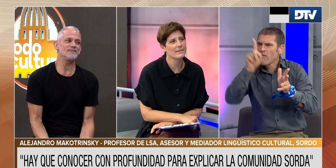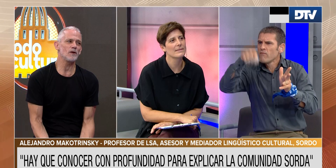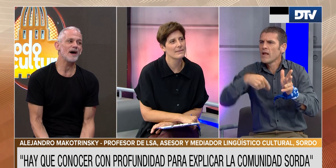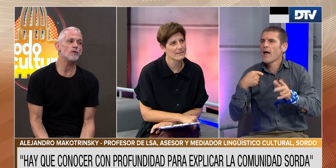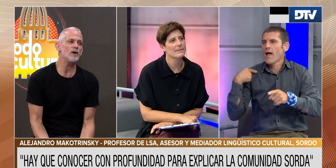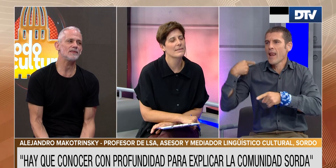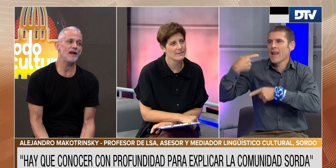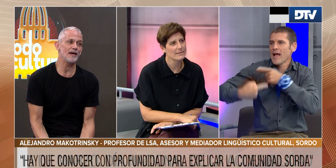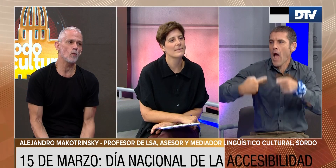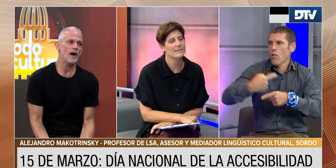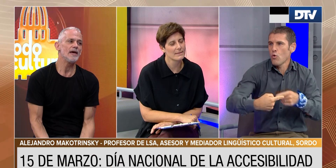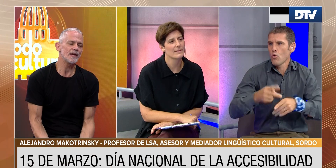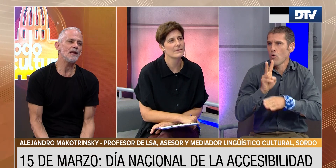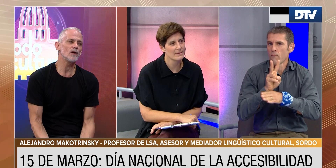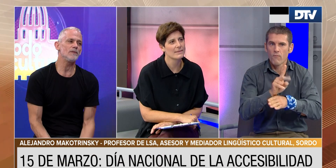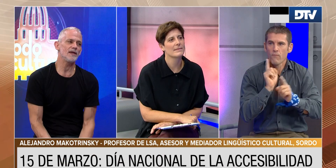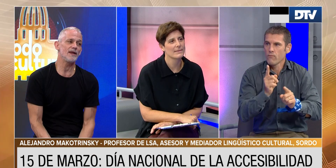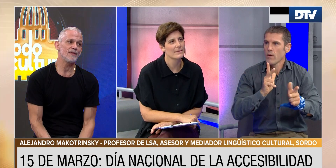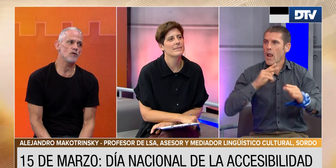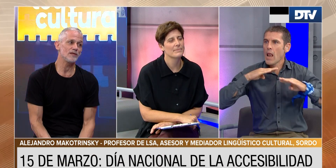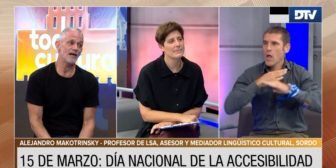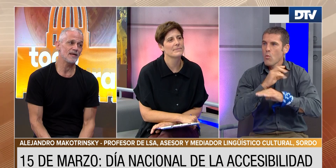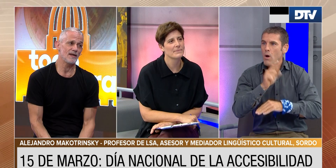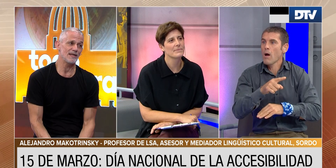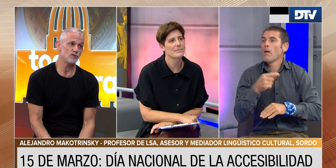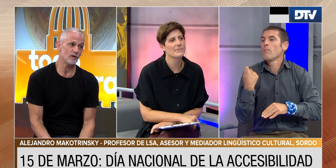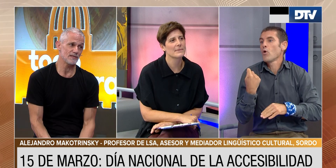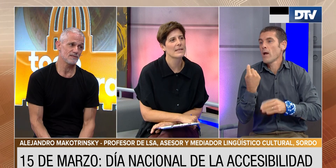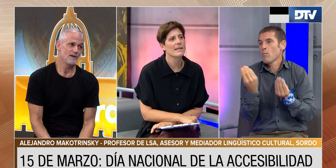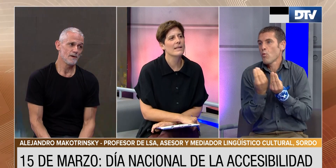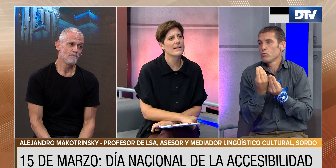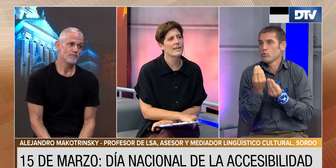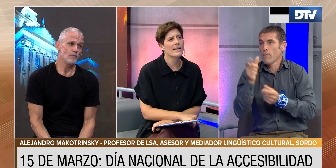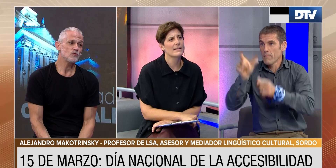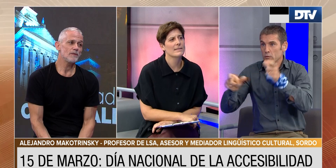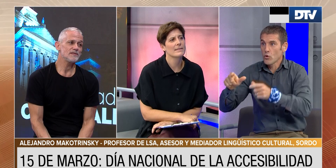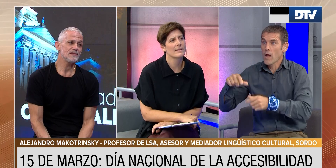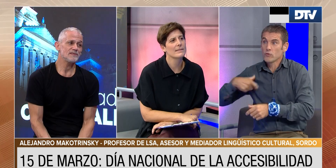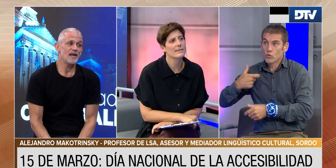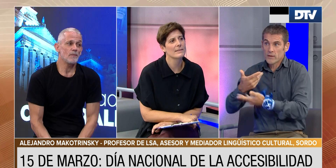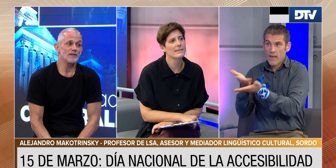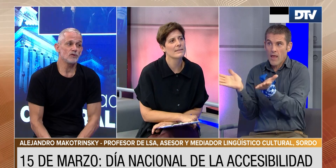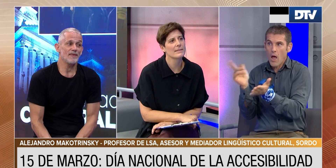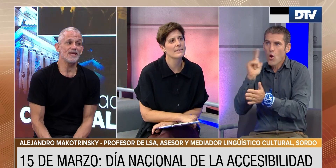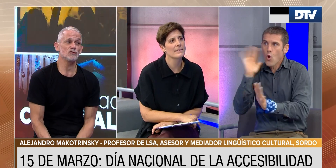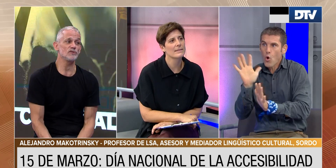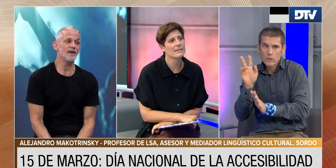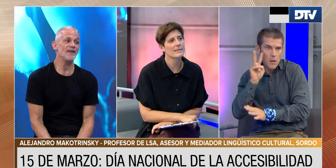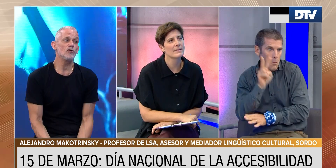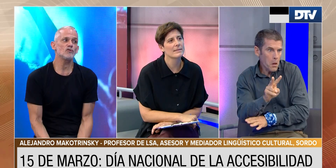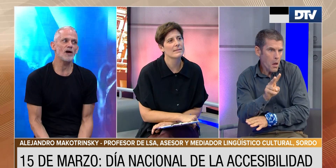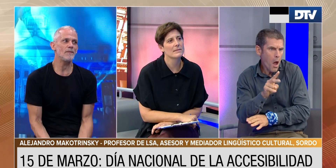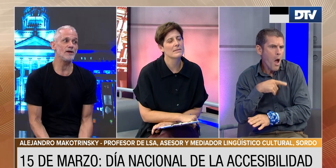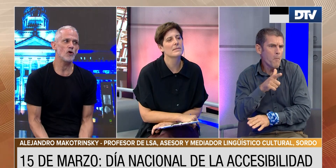forma de preservar nuestra lengua, que es lo que viene heredado de tantas generaciones. Muchas veces las personas de la